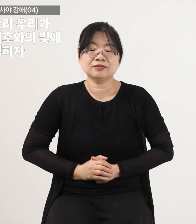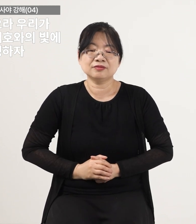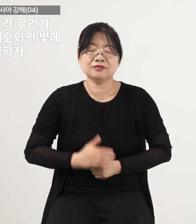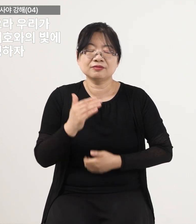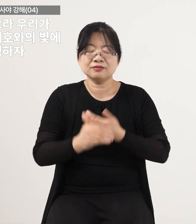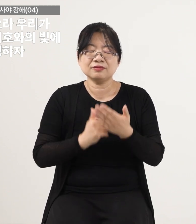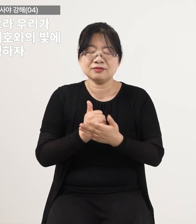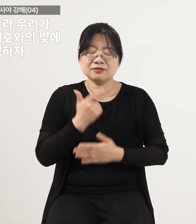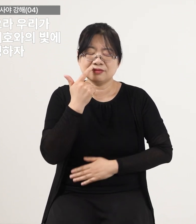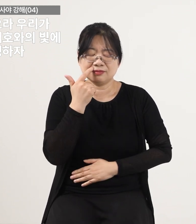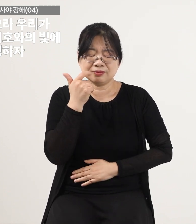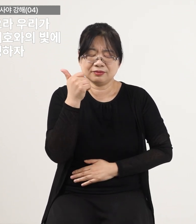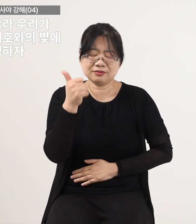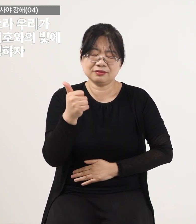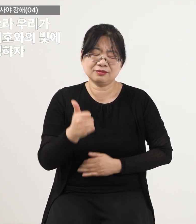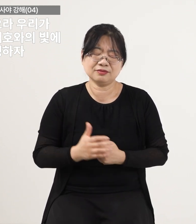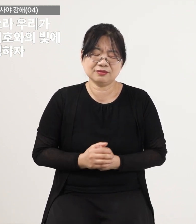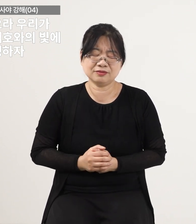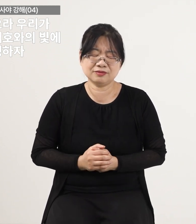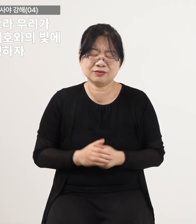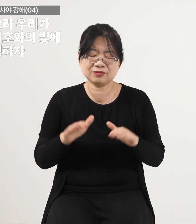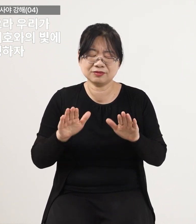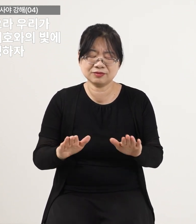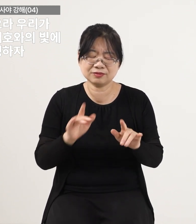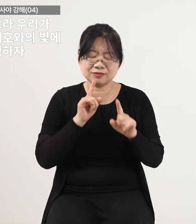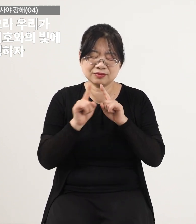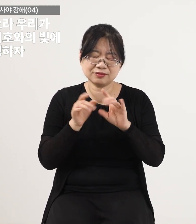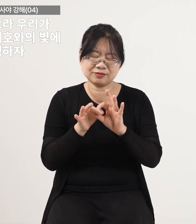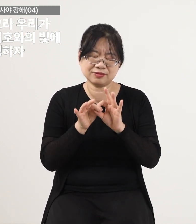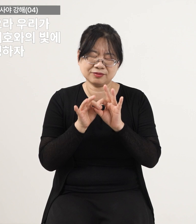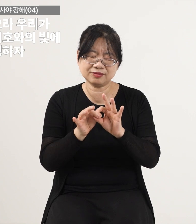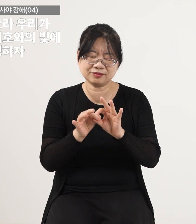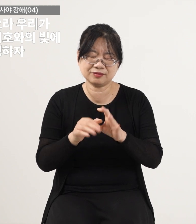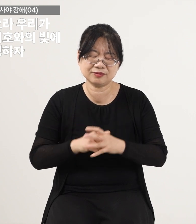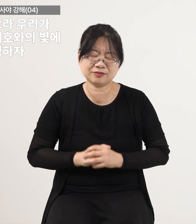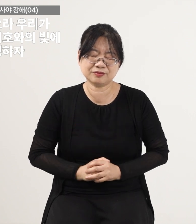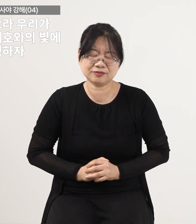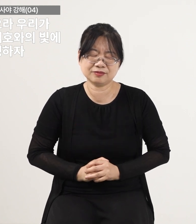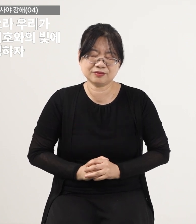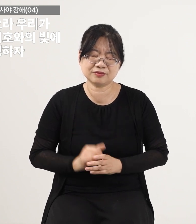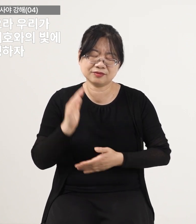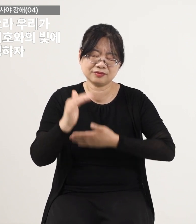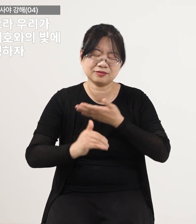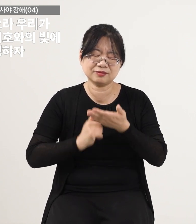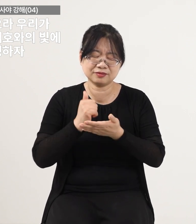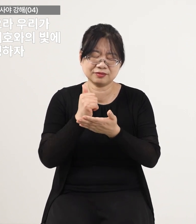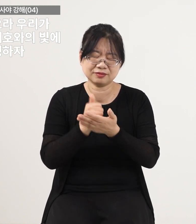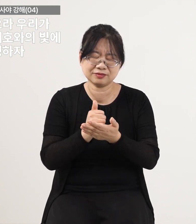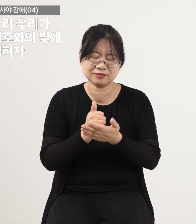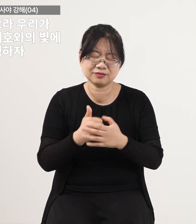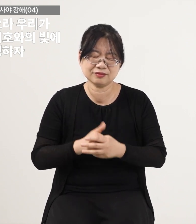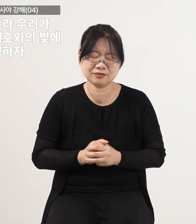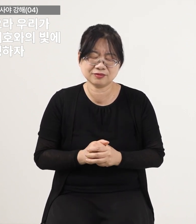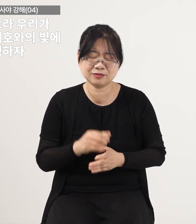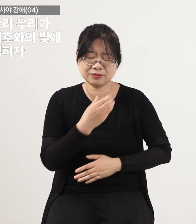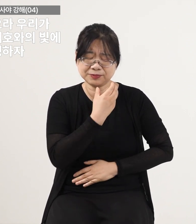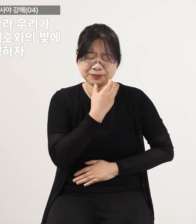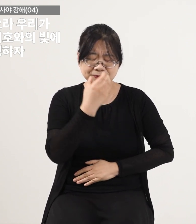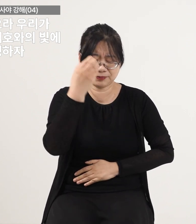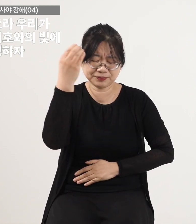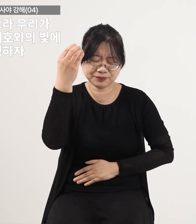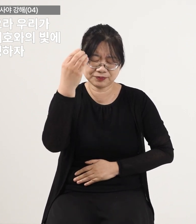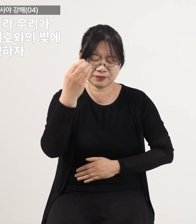하나님 아버지, 오늘도 말씀을 통해서 하나님의